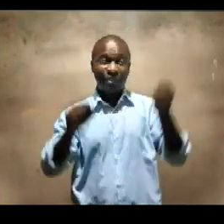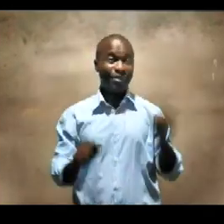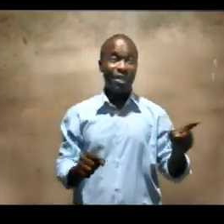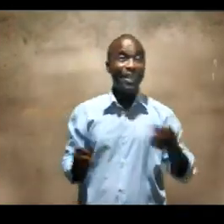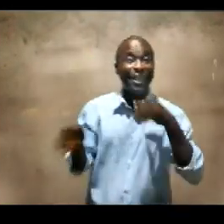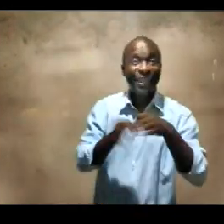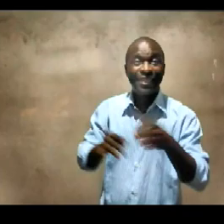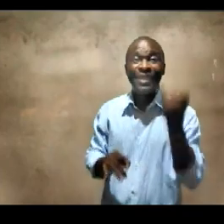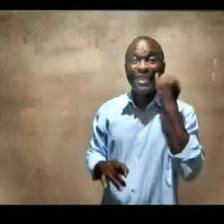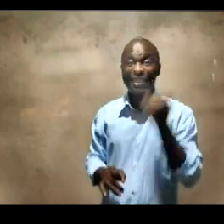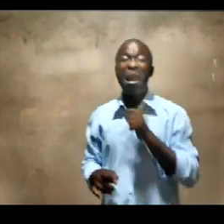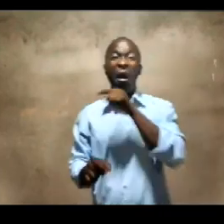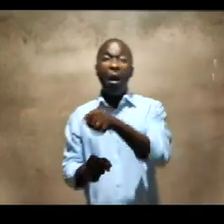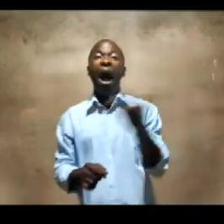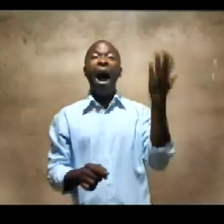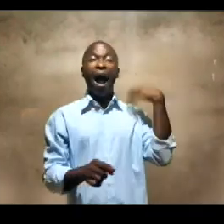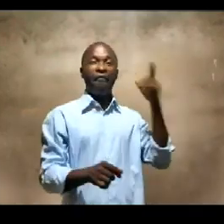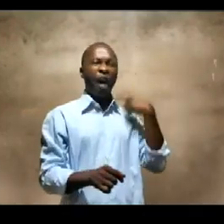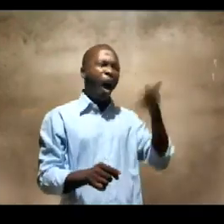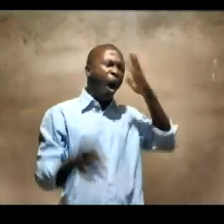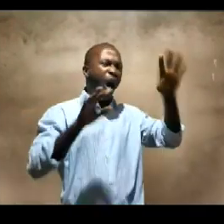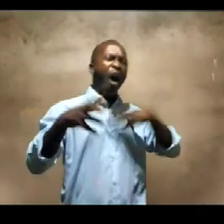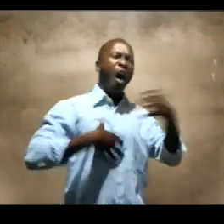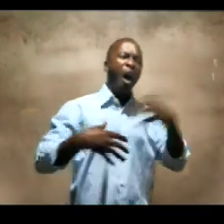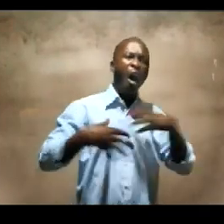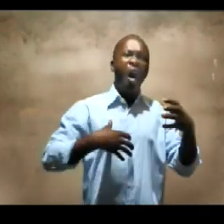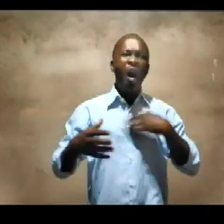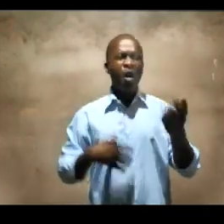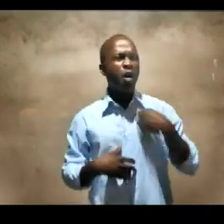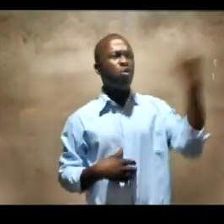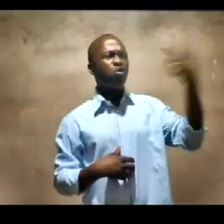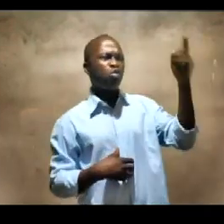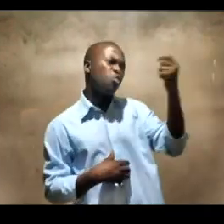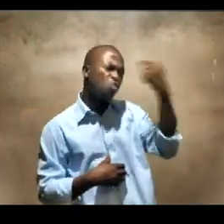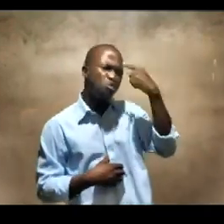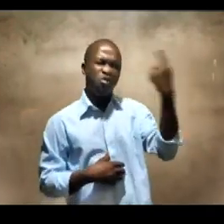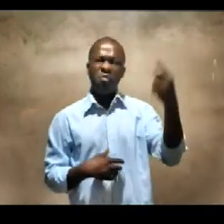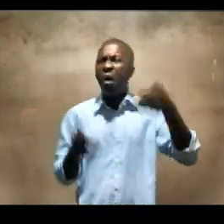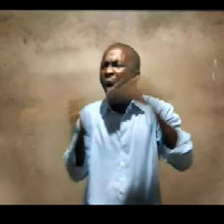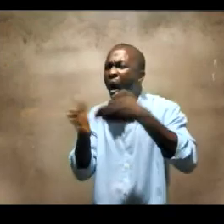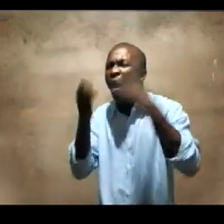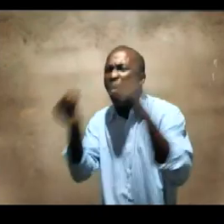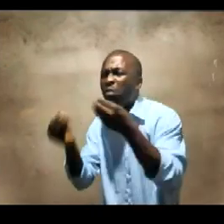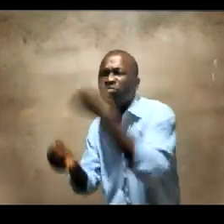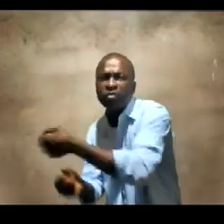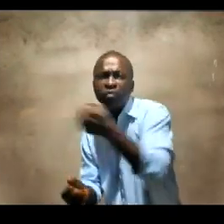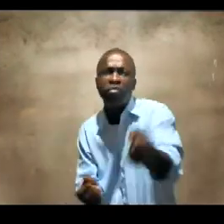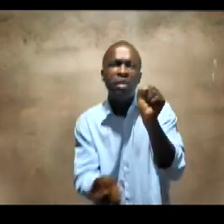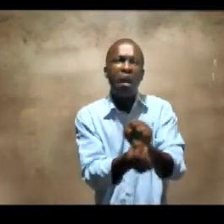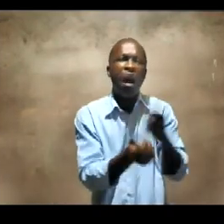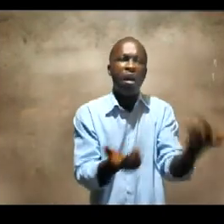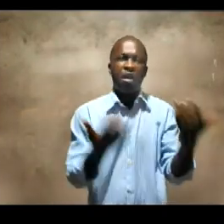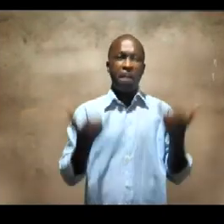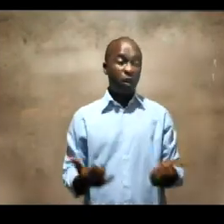pour des raisons politiques, on leur tire dessus. Donc ils vont pas aller aider le parti au pouvoir, parce que s'il y a levé des